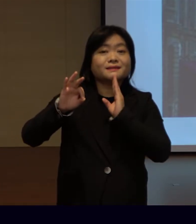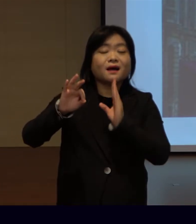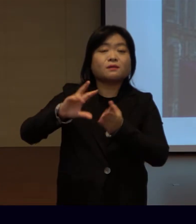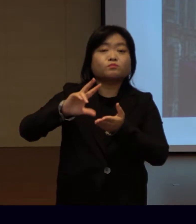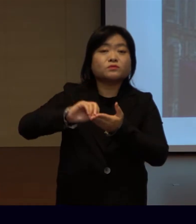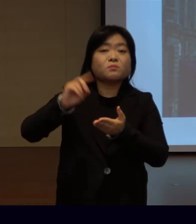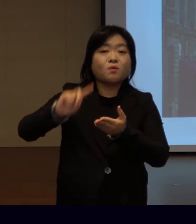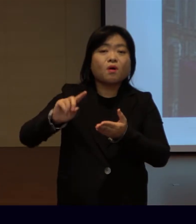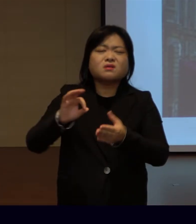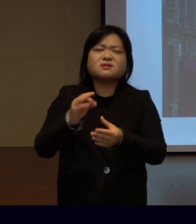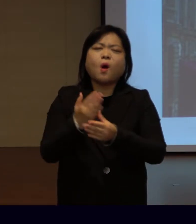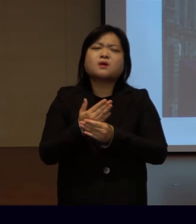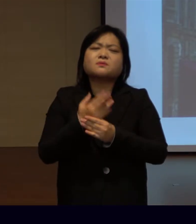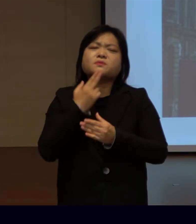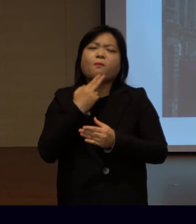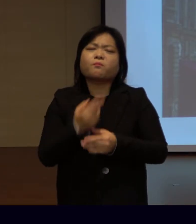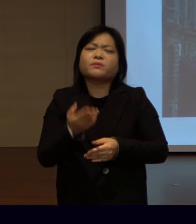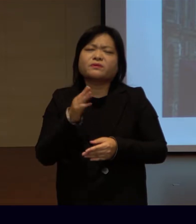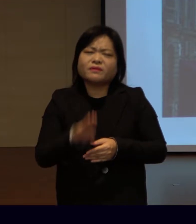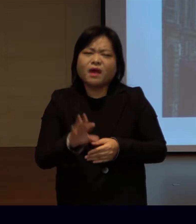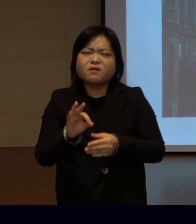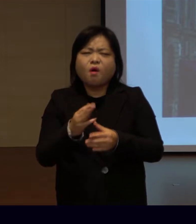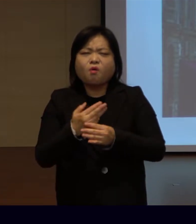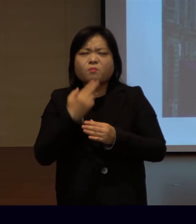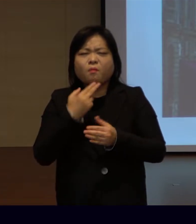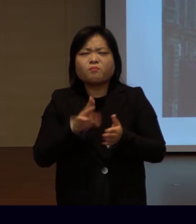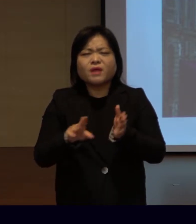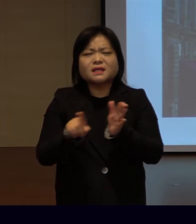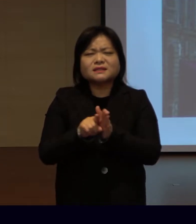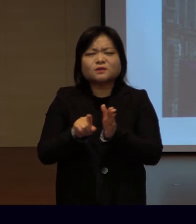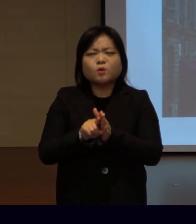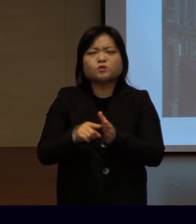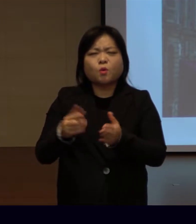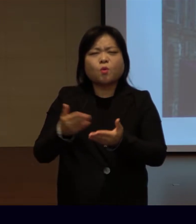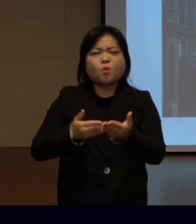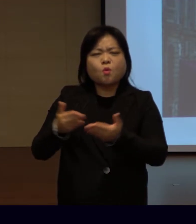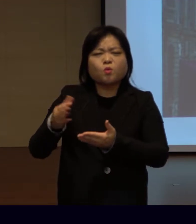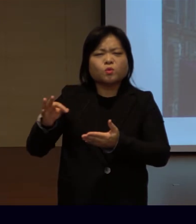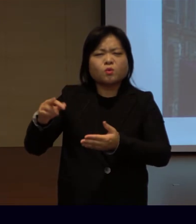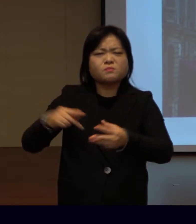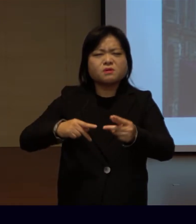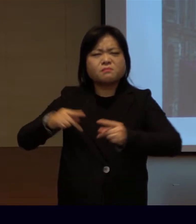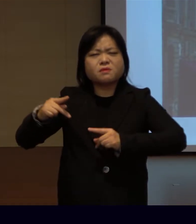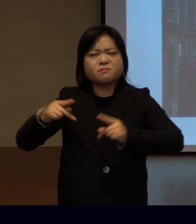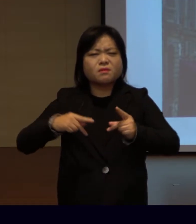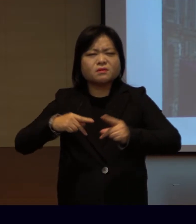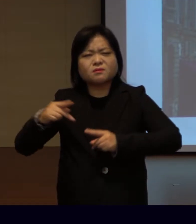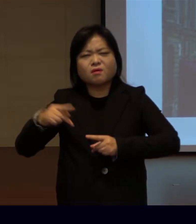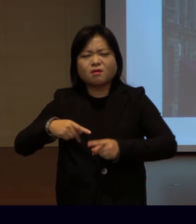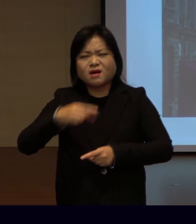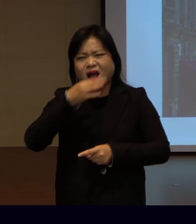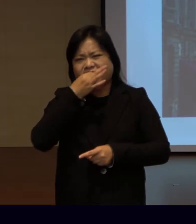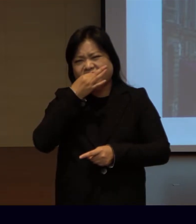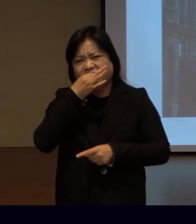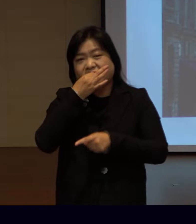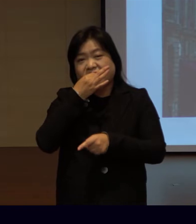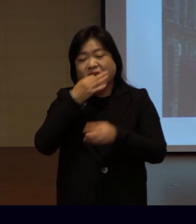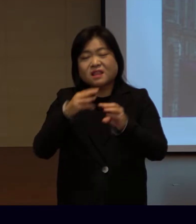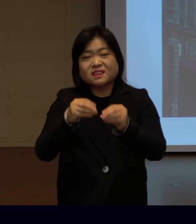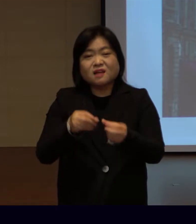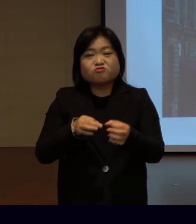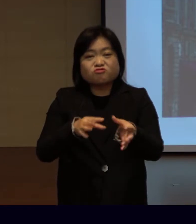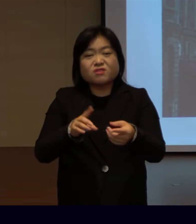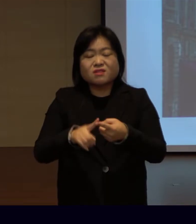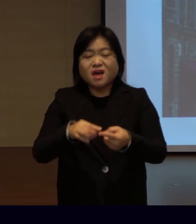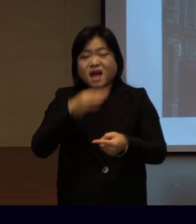문제는 현금이 없는데 신용으로 말하자면 돈을 땡겨서 욕심을 낸 거죠. 땅 투기로.